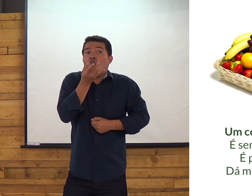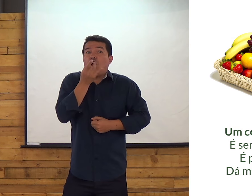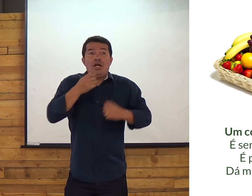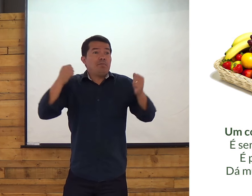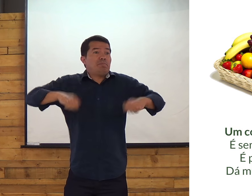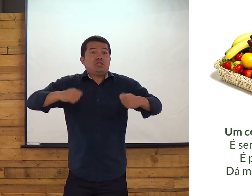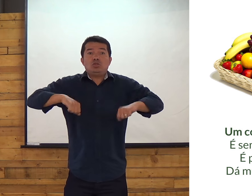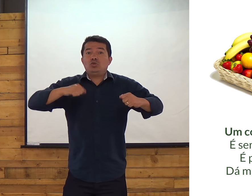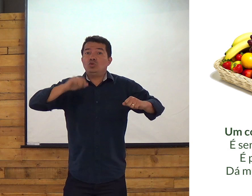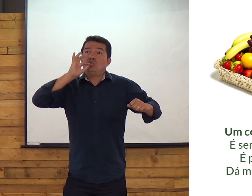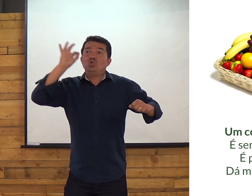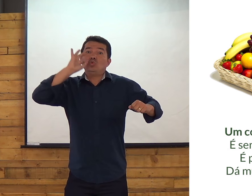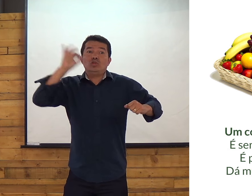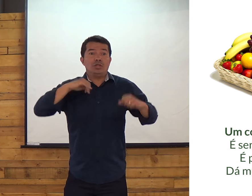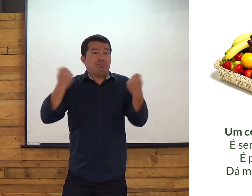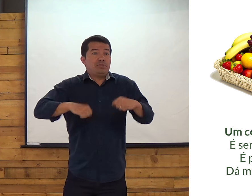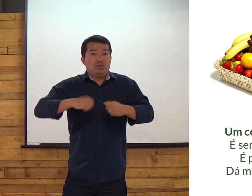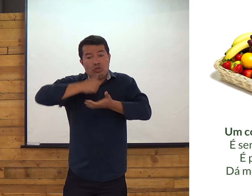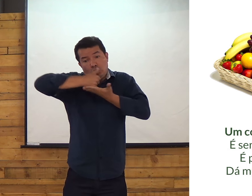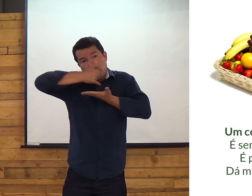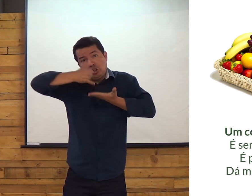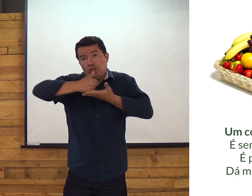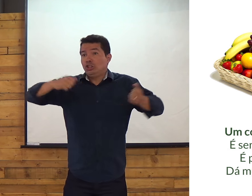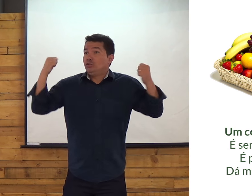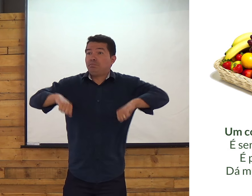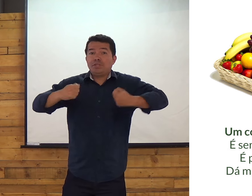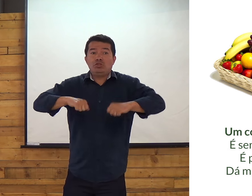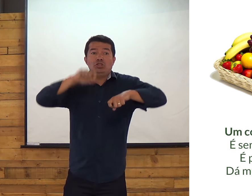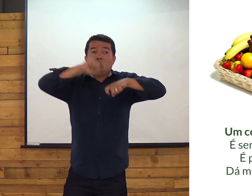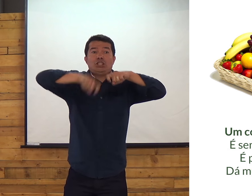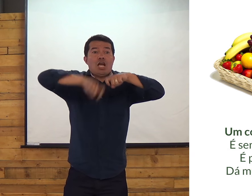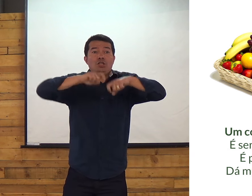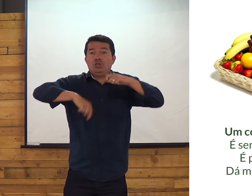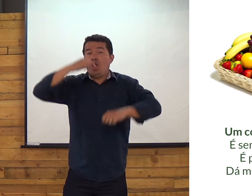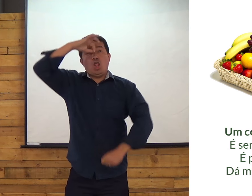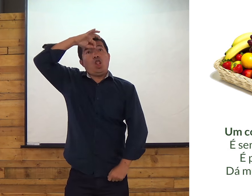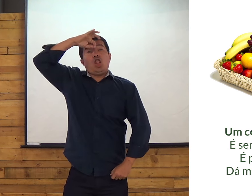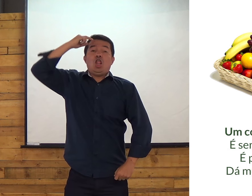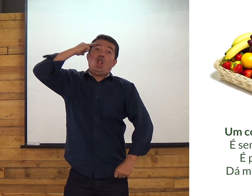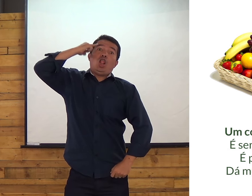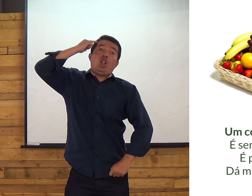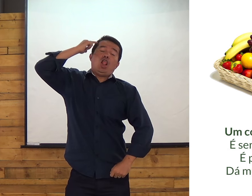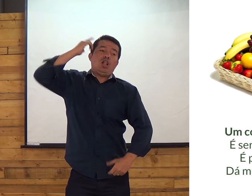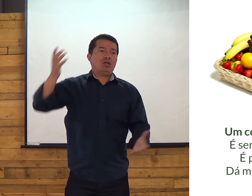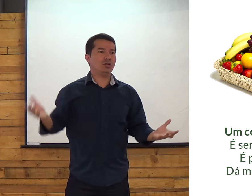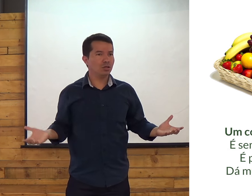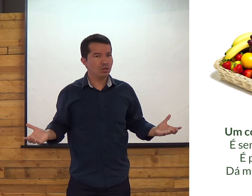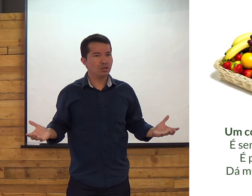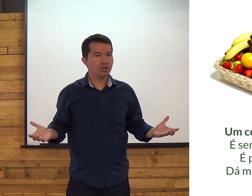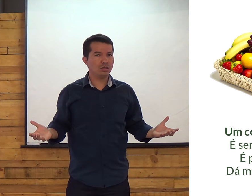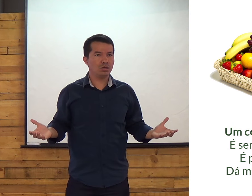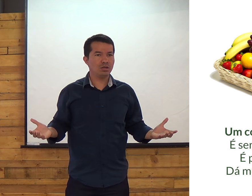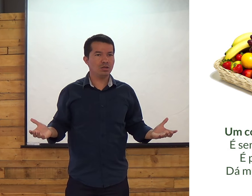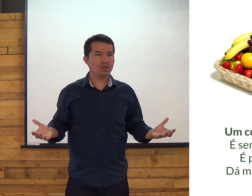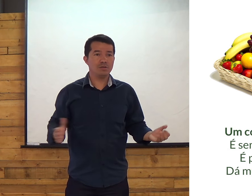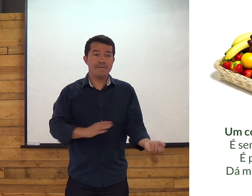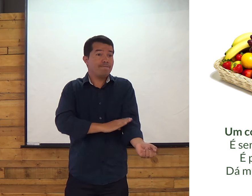de beber, de fumar, de usar droga, precisam de tantas coisas, de sexo, só pensam